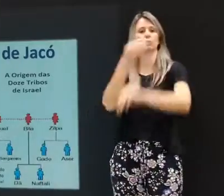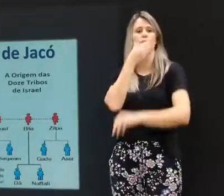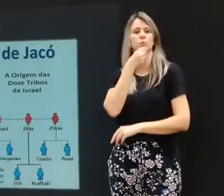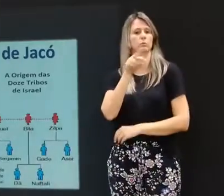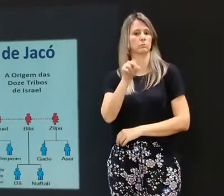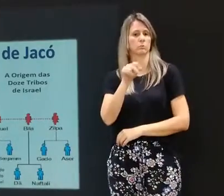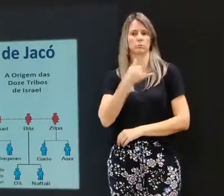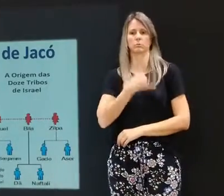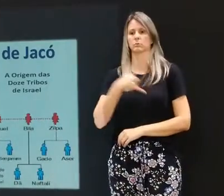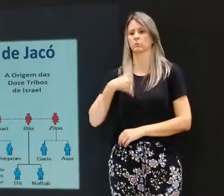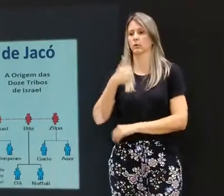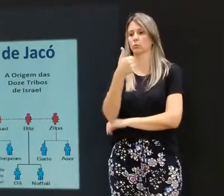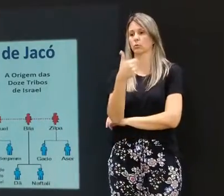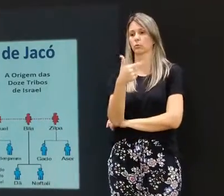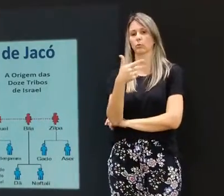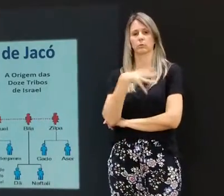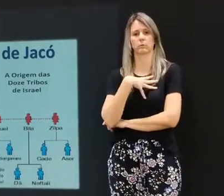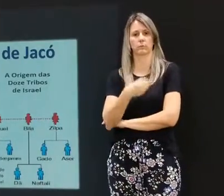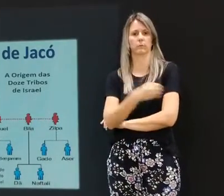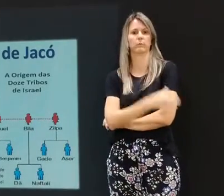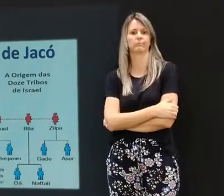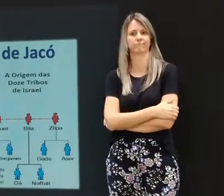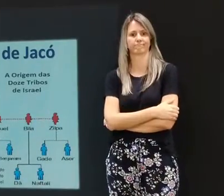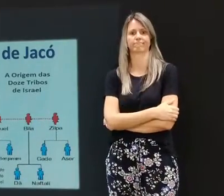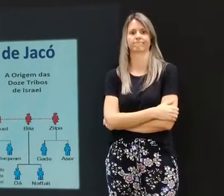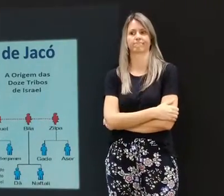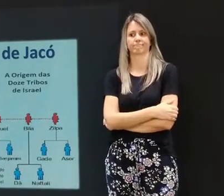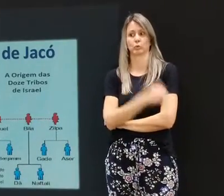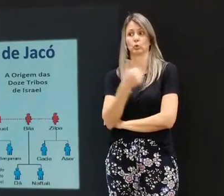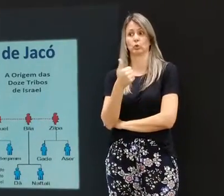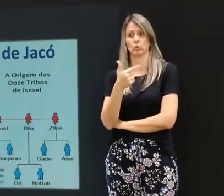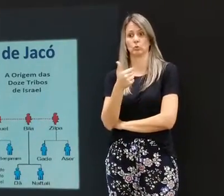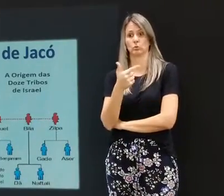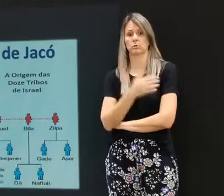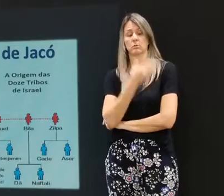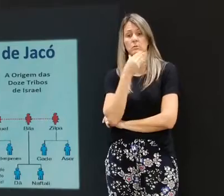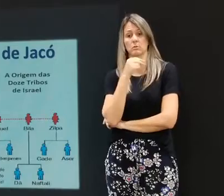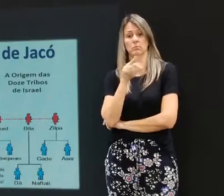todos os filhos eram irmãos de José, eram 12 irmãos, eram 12, 10, 11 irmãos e mais José.